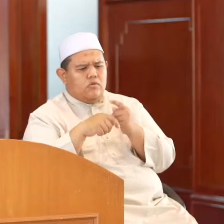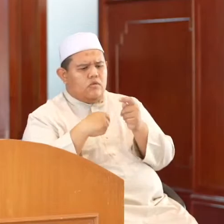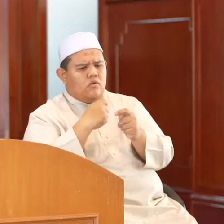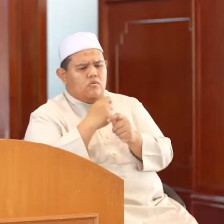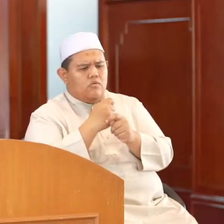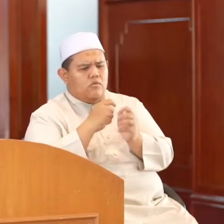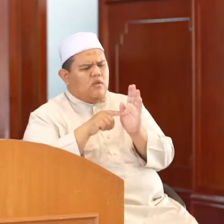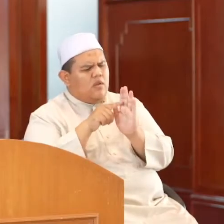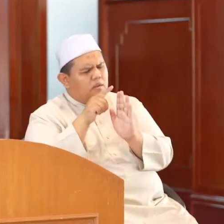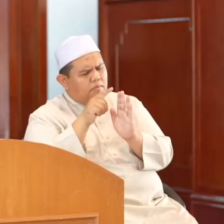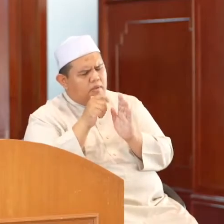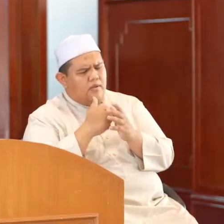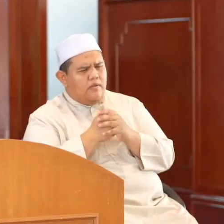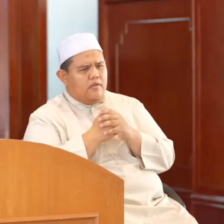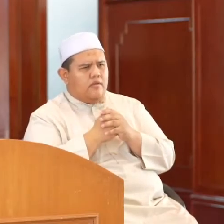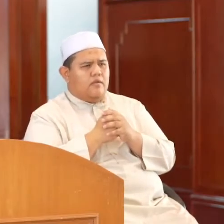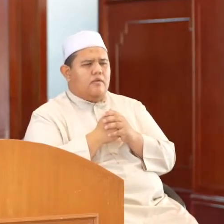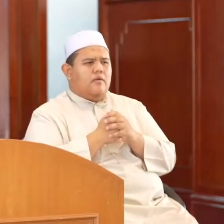Lebih sikit.